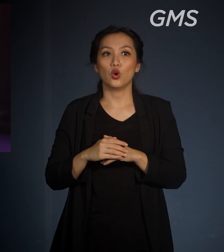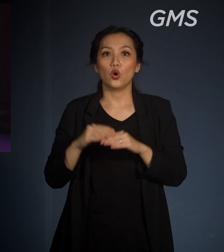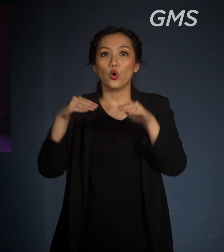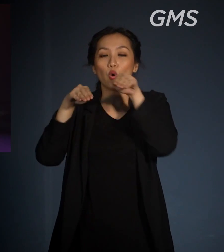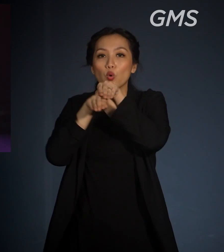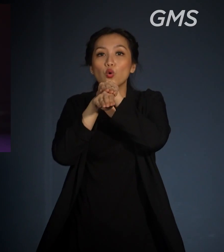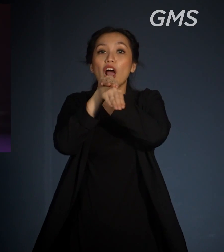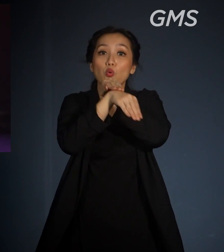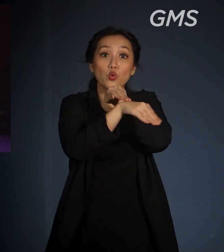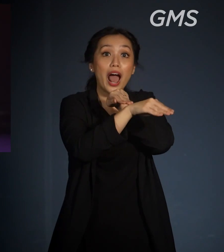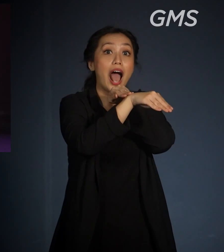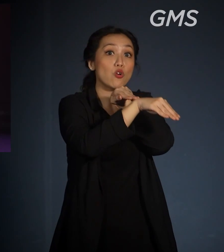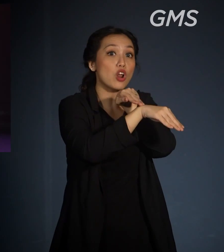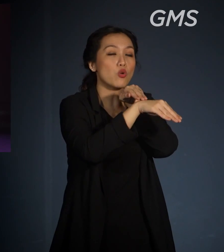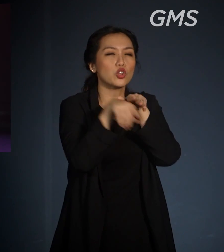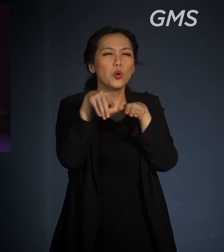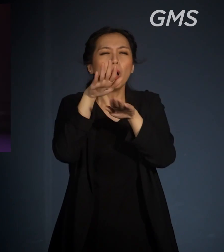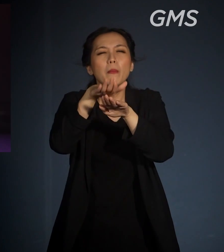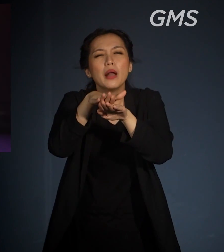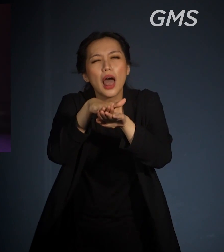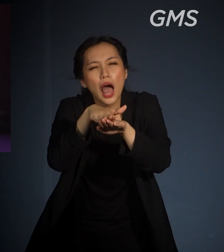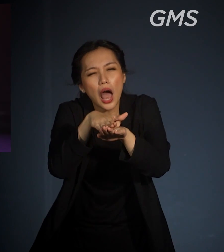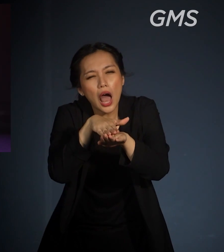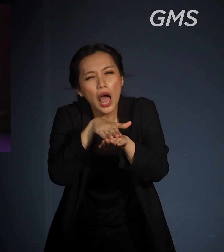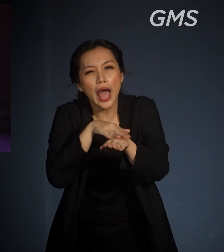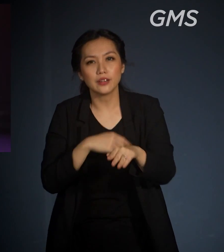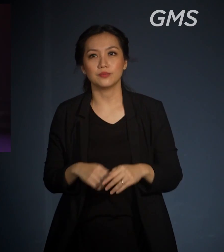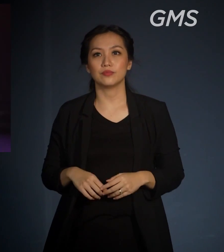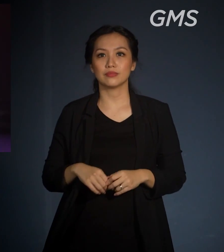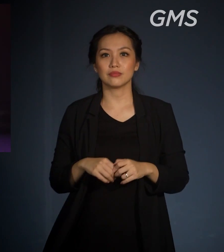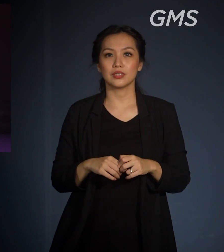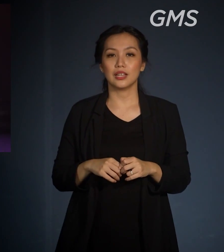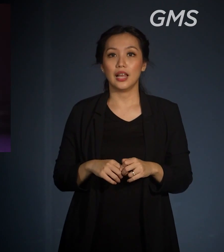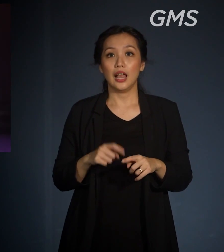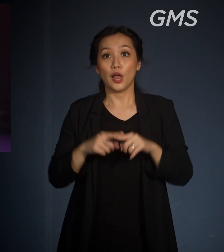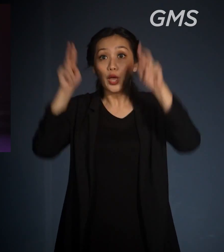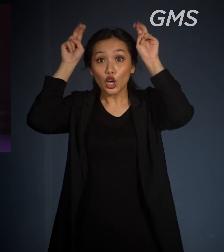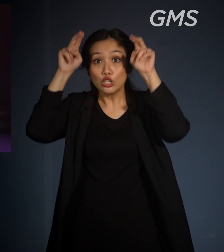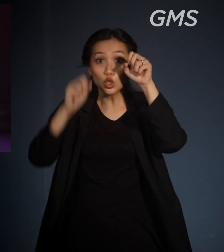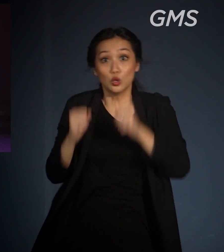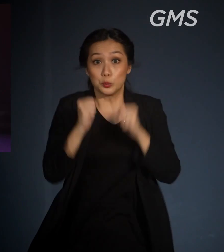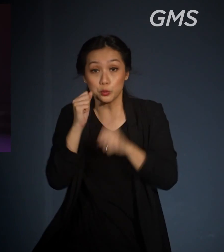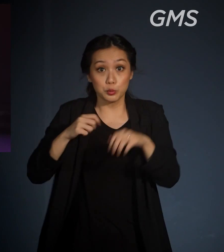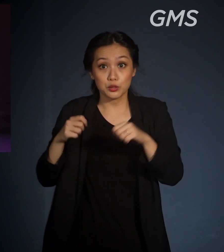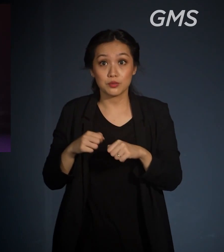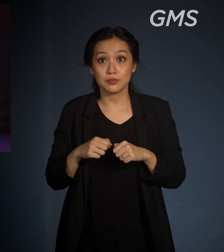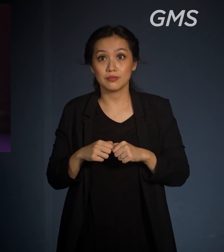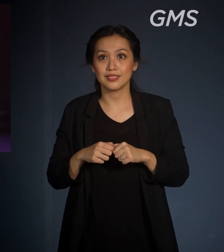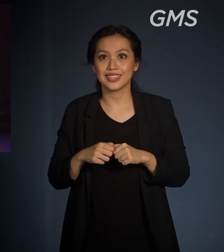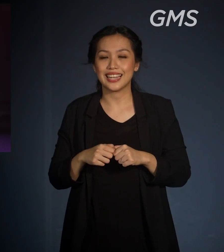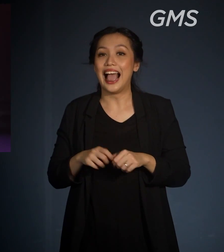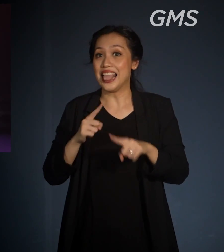lambat, kelinci larinya cepat. Tapi kalau di air, saudara, kelinci nggak bisa berenang, tapi kura-kura